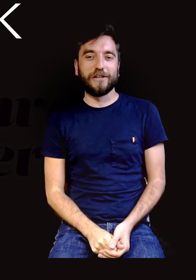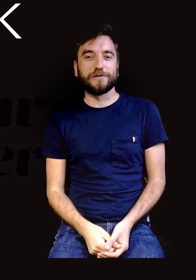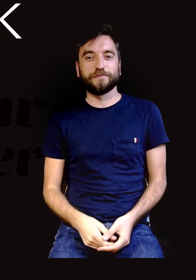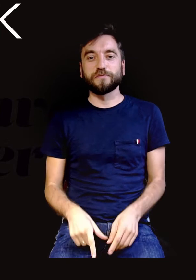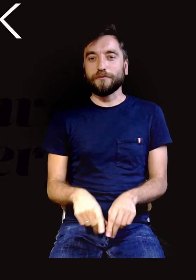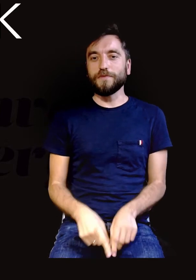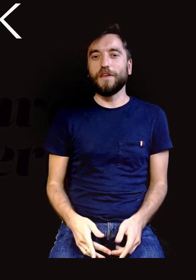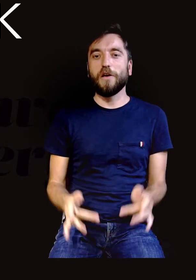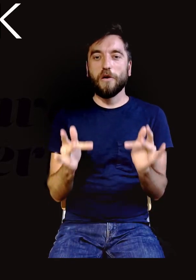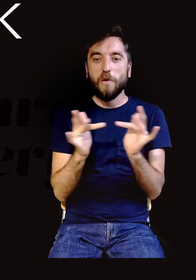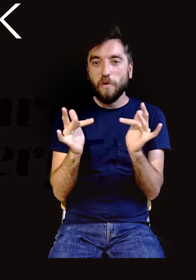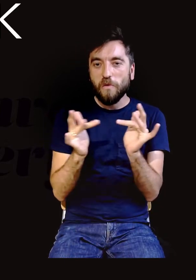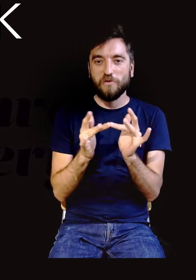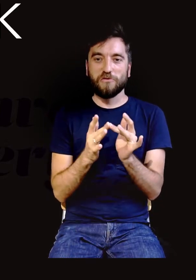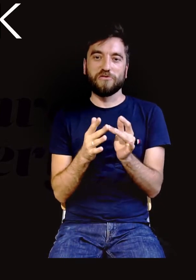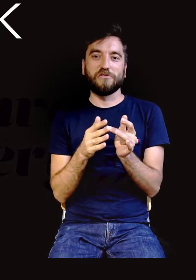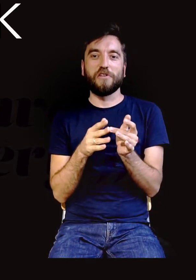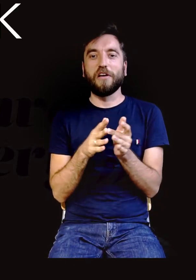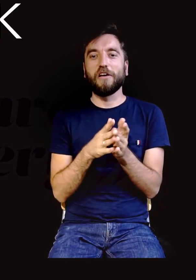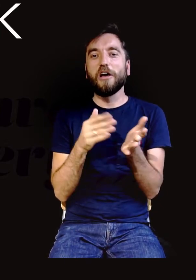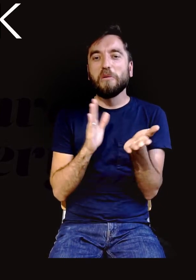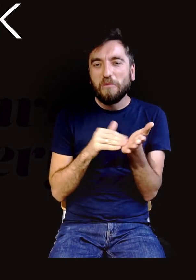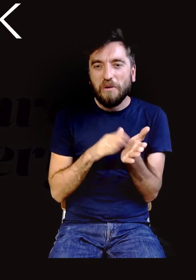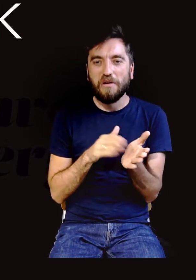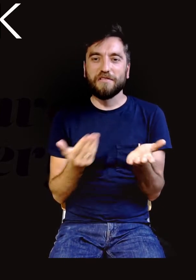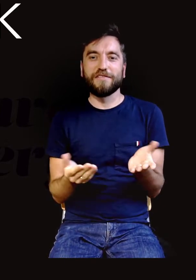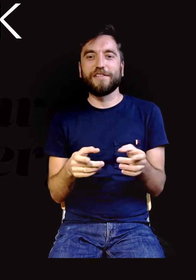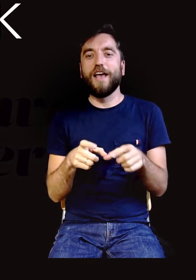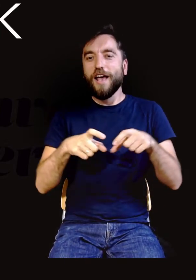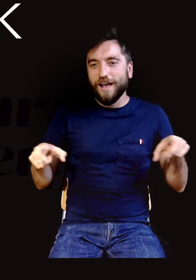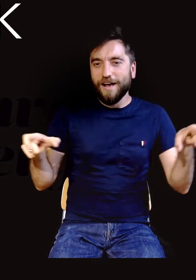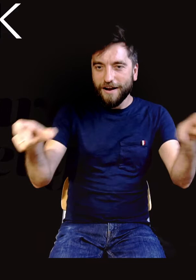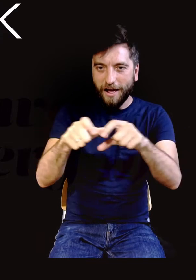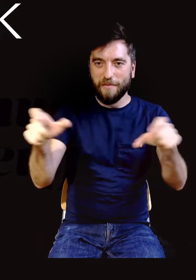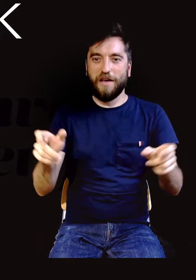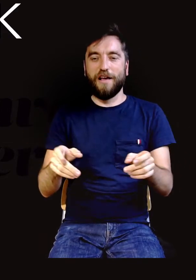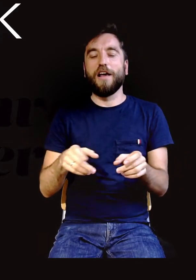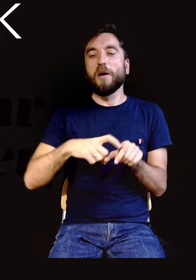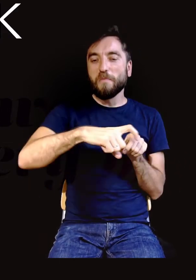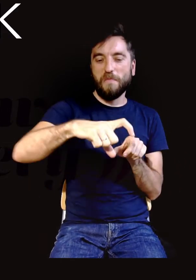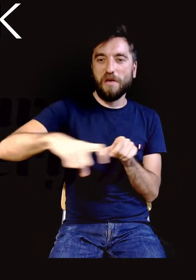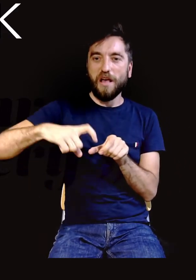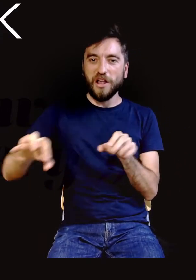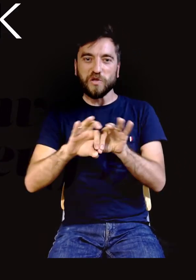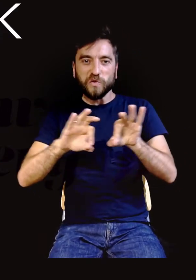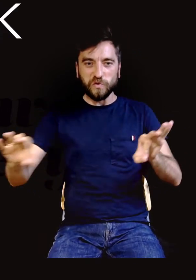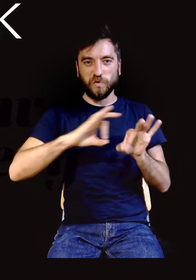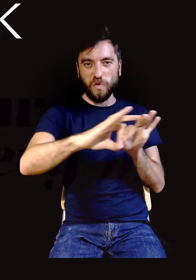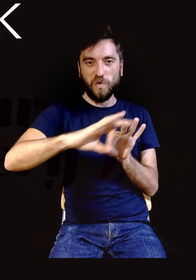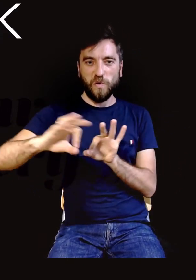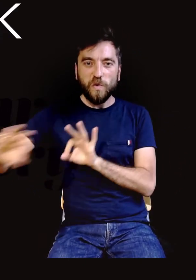tylko było leżakowanie, żeśmy mieli takie polowe łóżka, one były z jakichś takich, taka rama i takie pasy